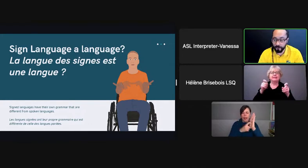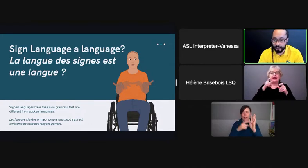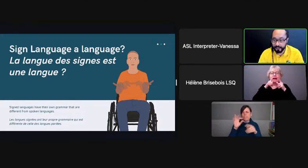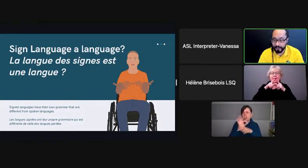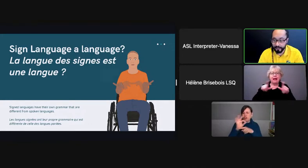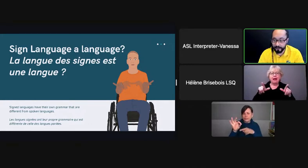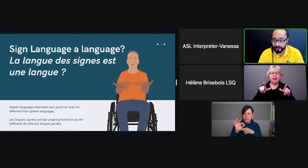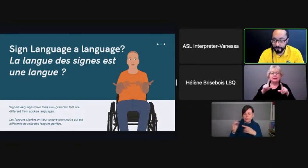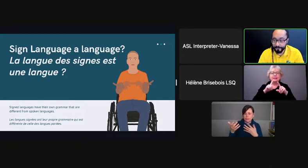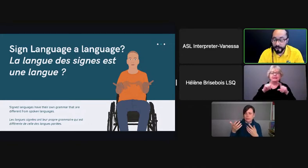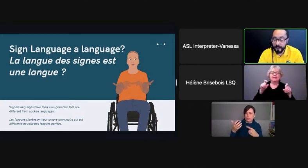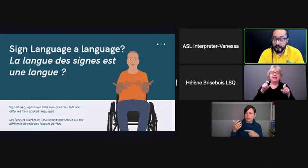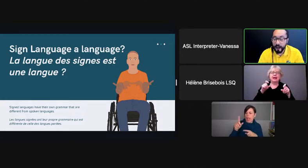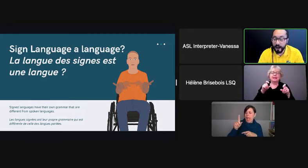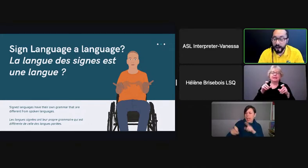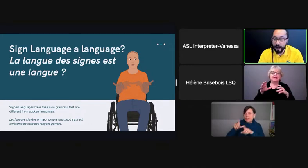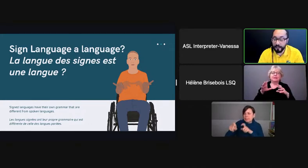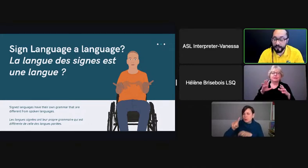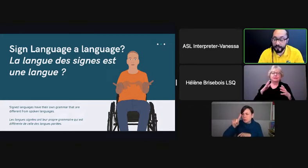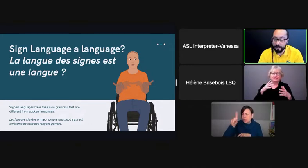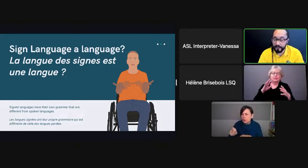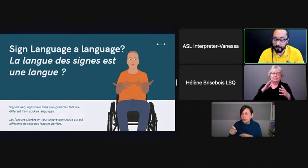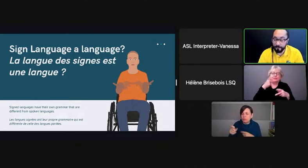différentes approches à ces choses.